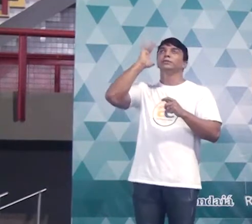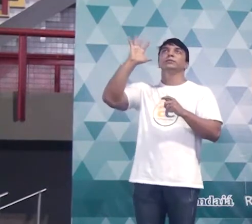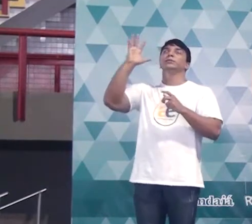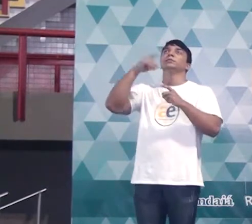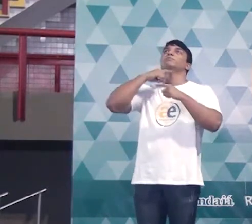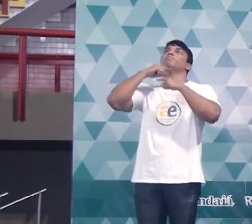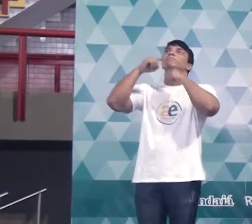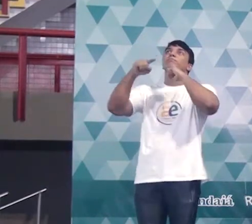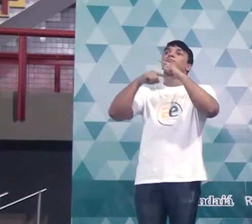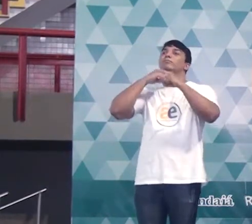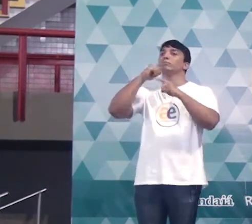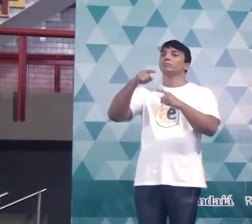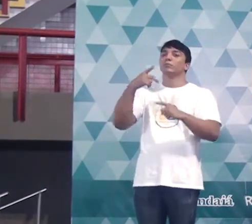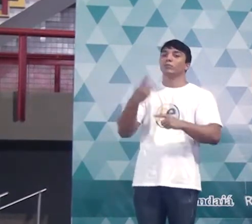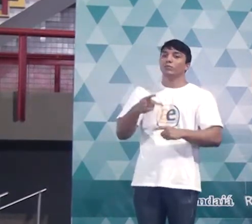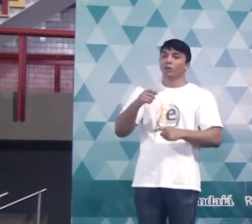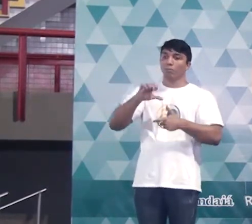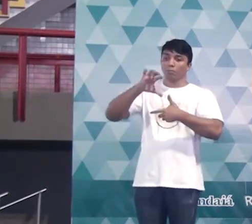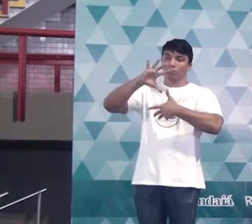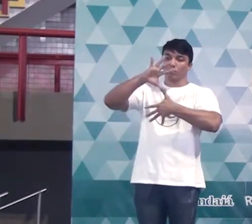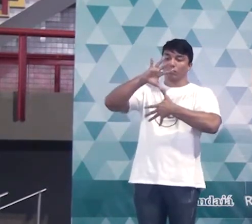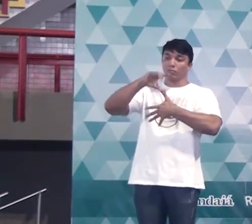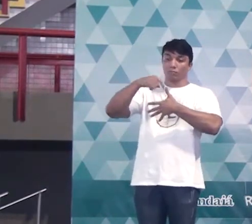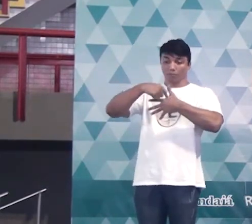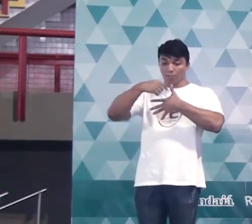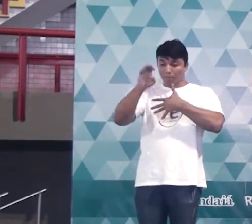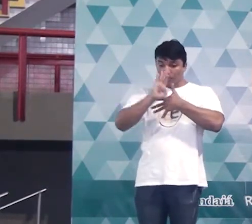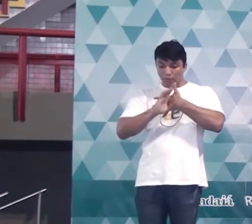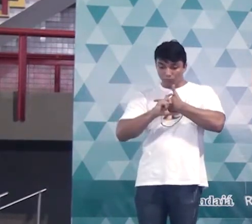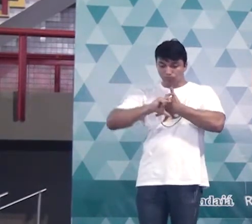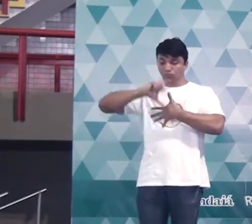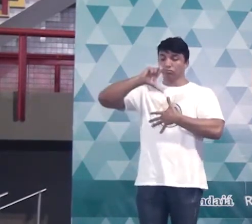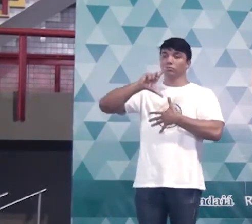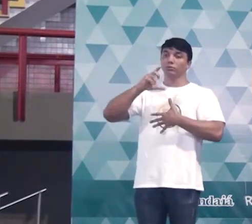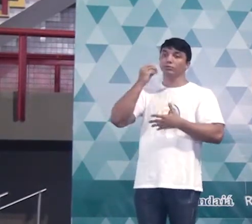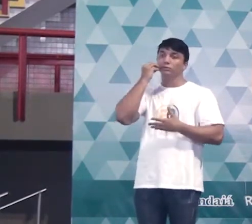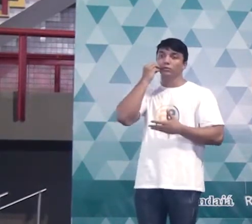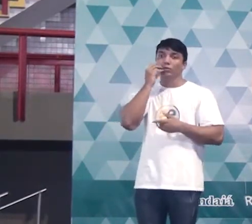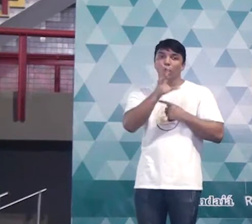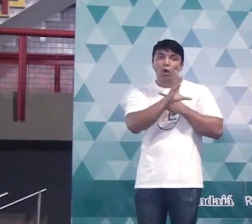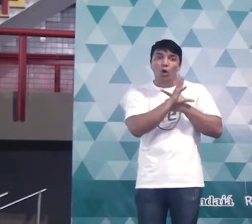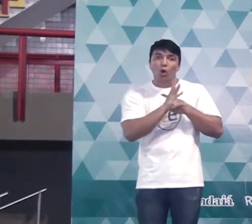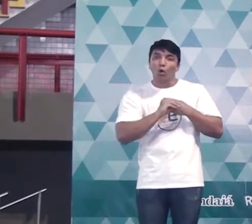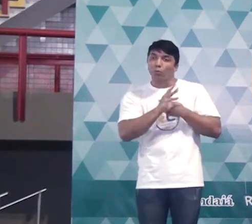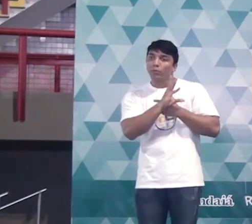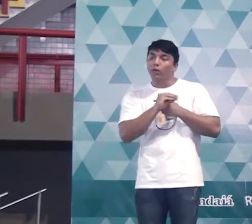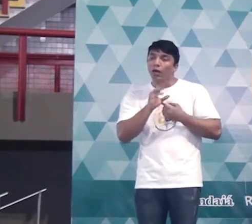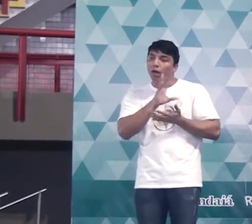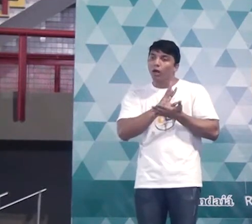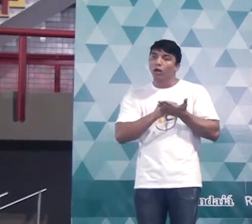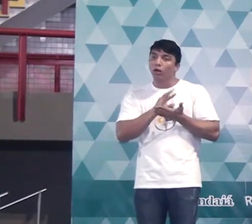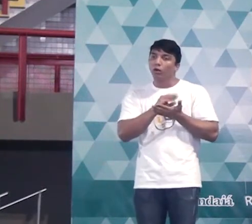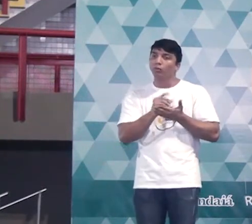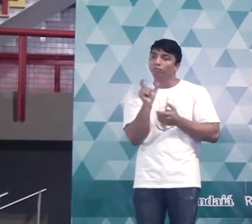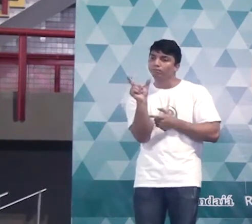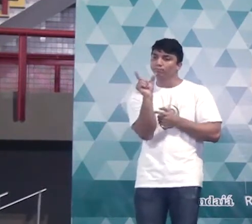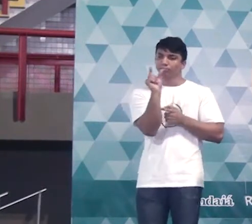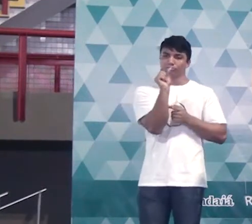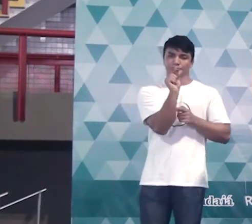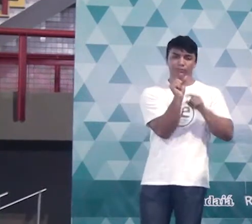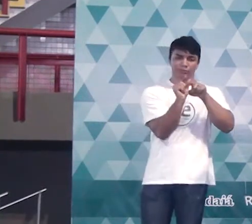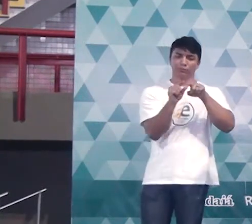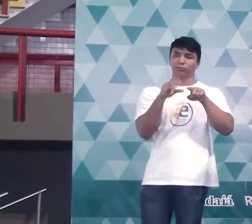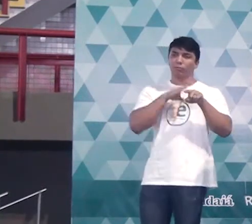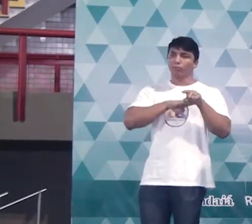inimaginável um país continental como o nosso tentar imitar de maneira fiel um país